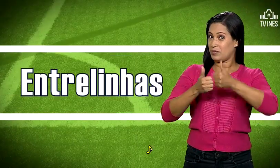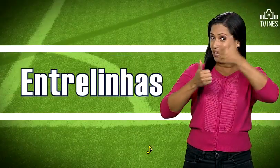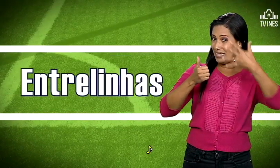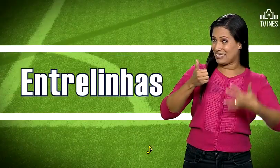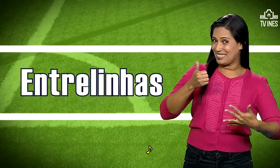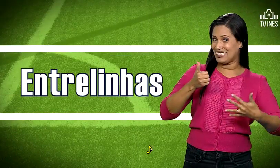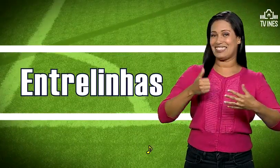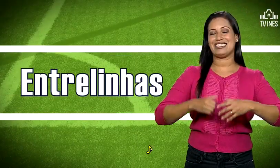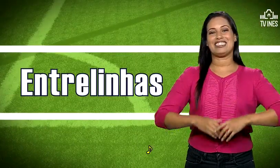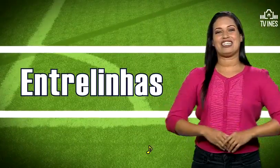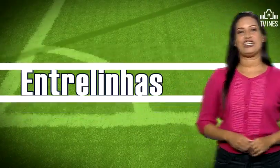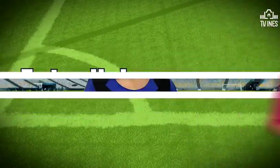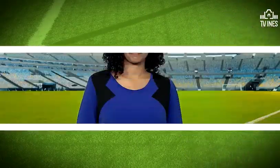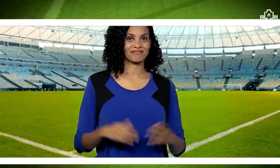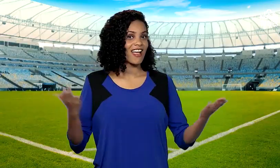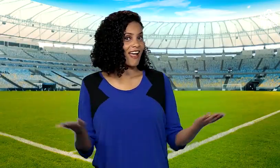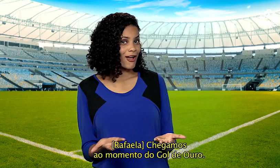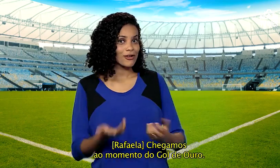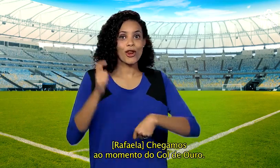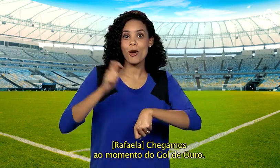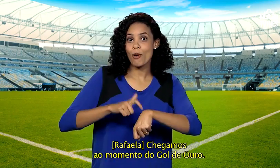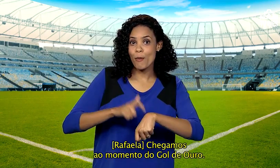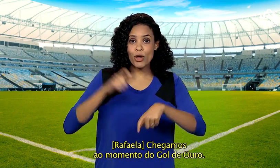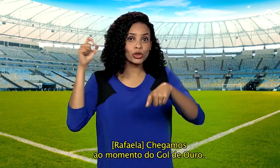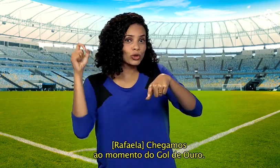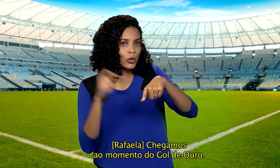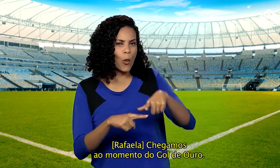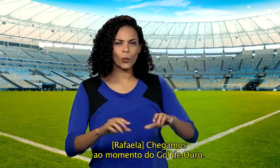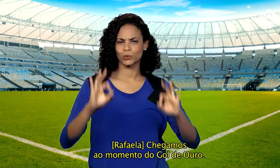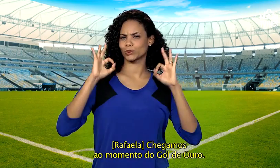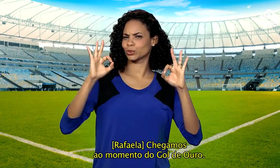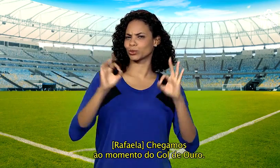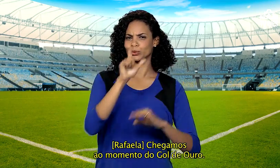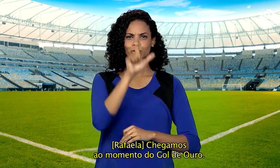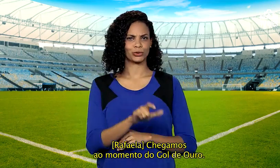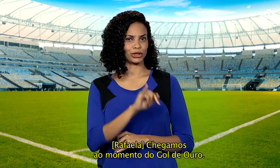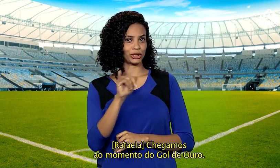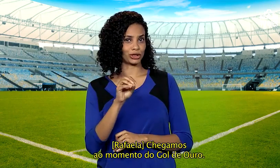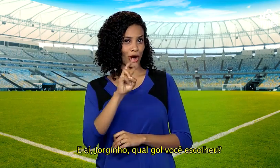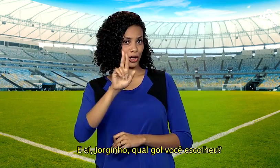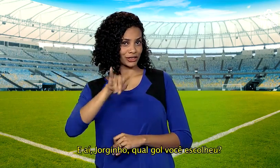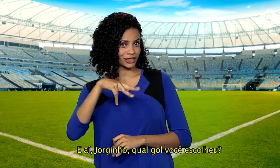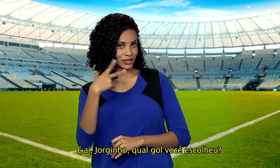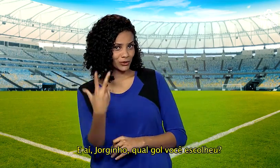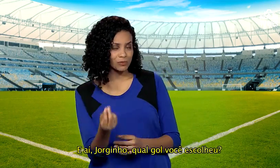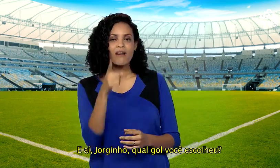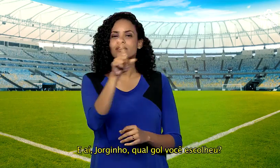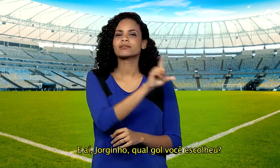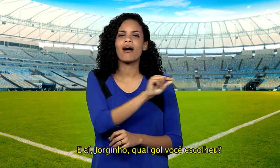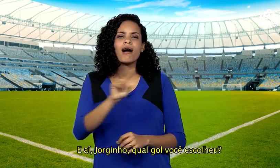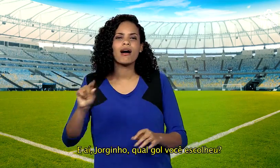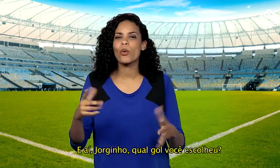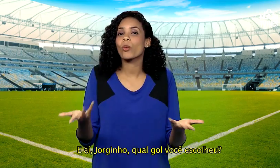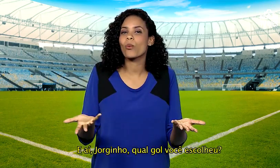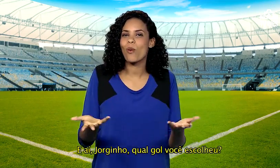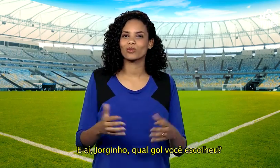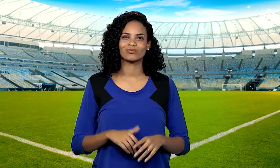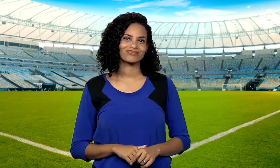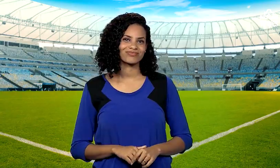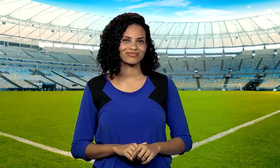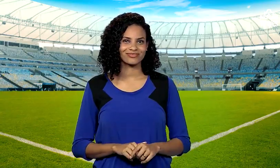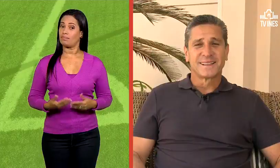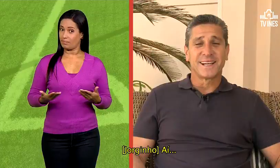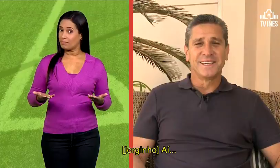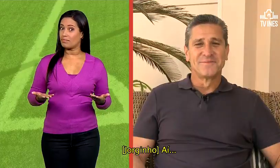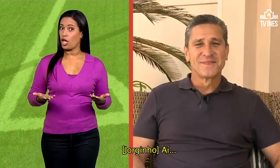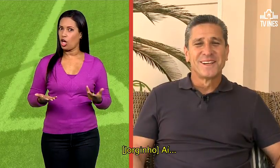Entre linhas Chegamos ao momento do gol de ouro. E aí, Jorginho, qual gol você escolheu?